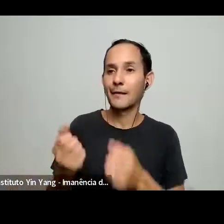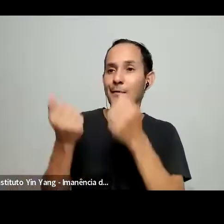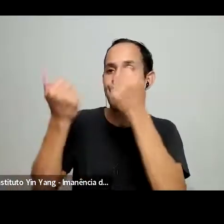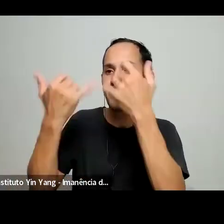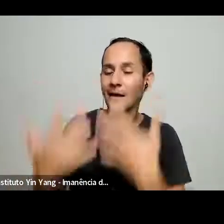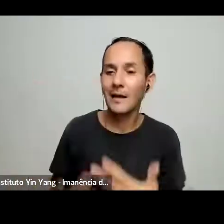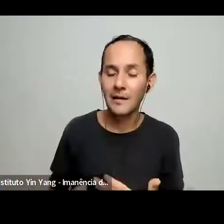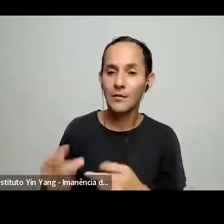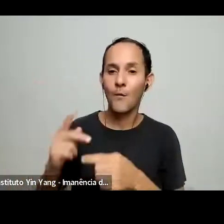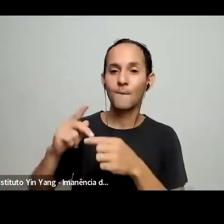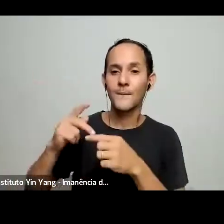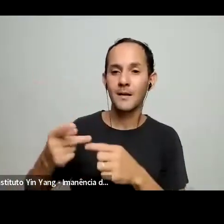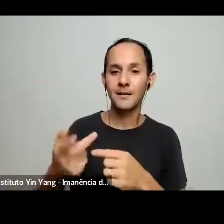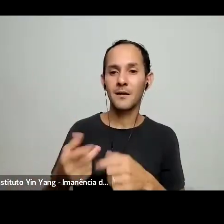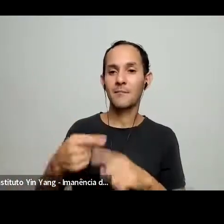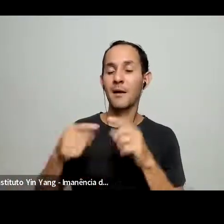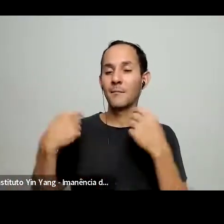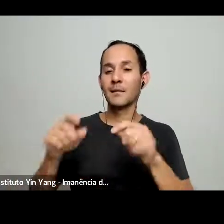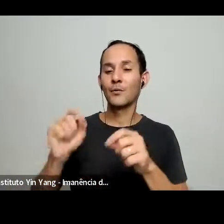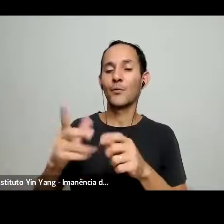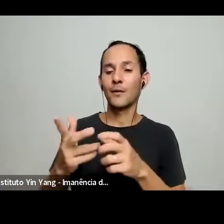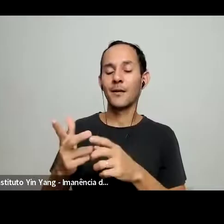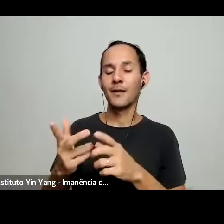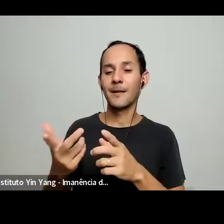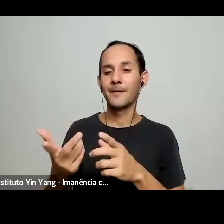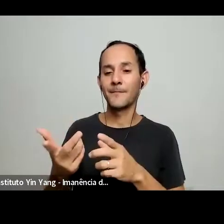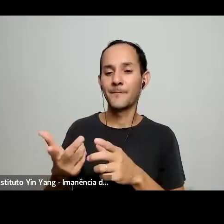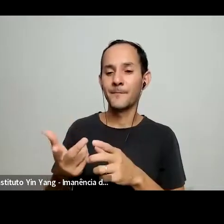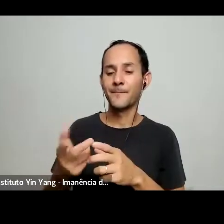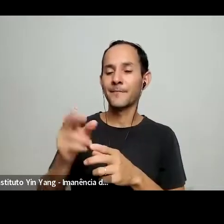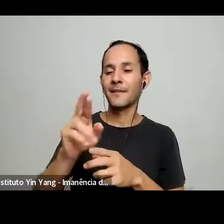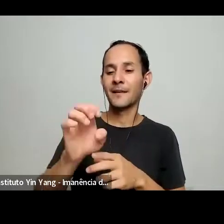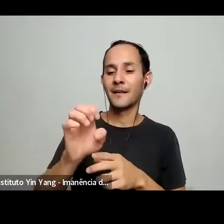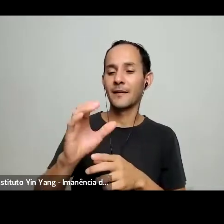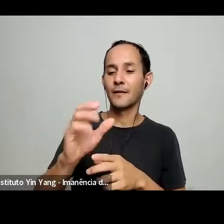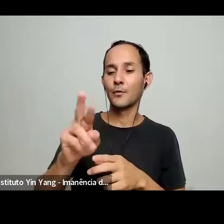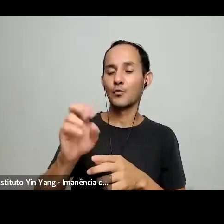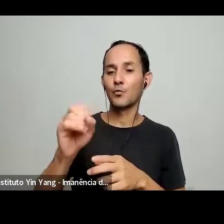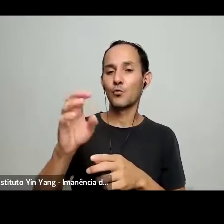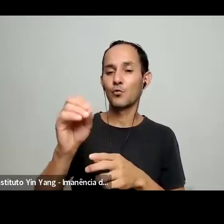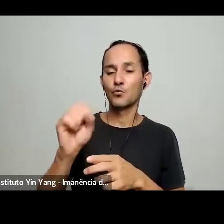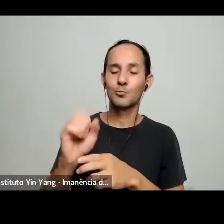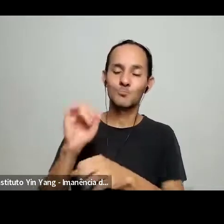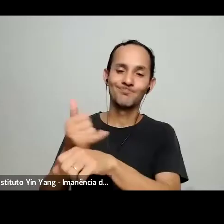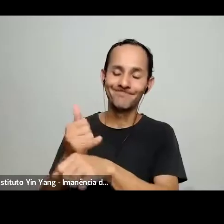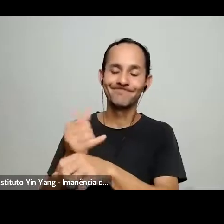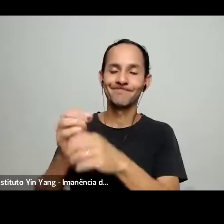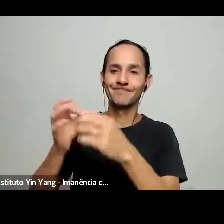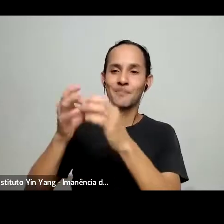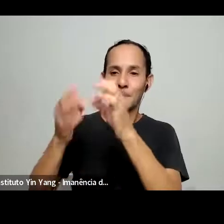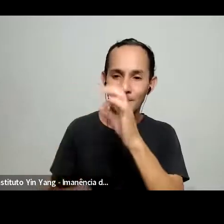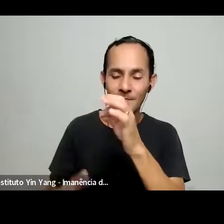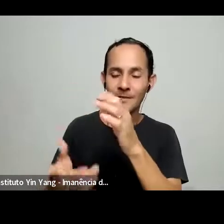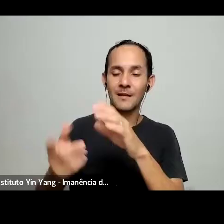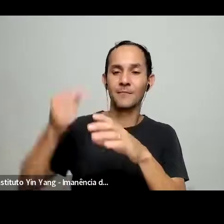muito restritivo e elas precisam de recursos mais amplos, né? De um olhar mais amplo, de teorias das